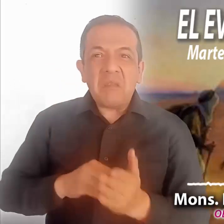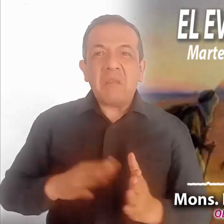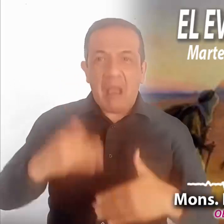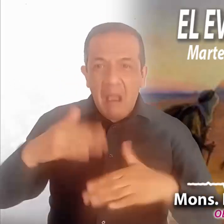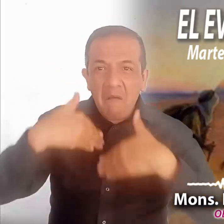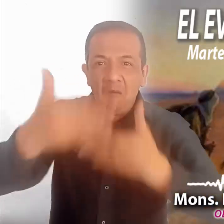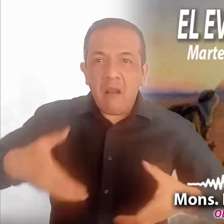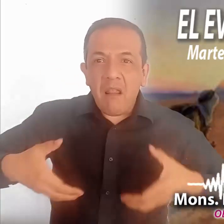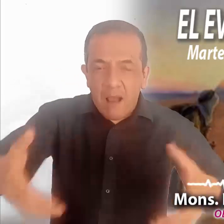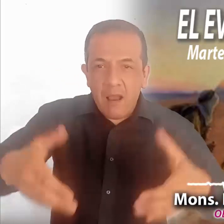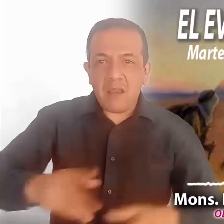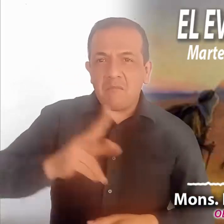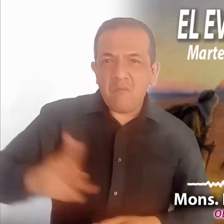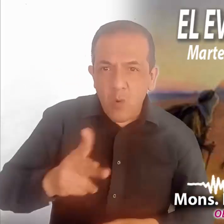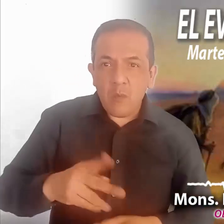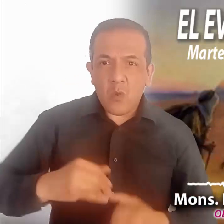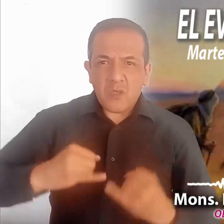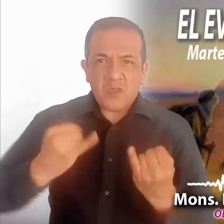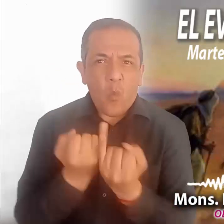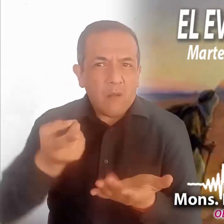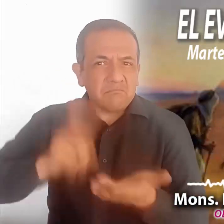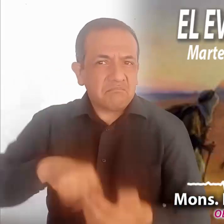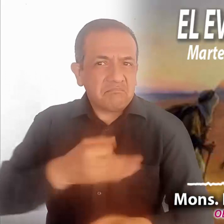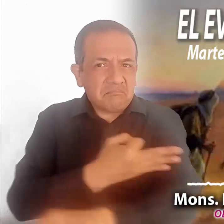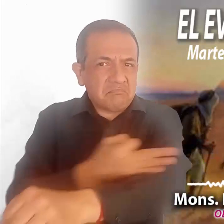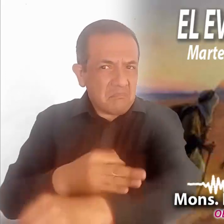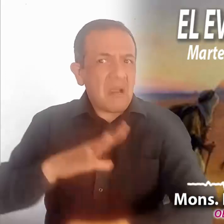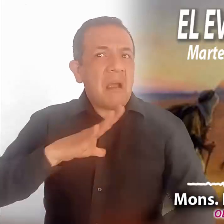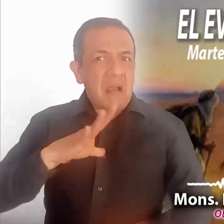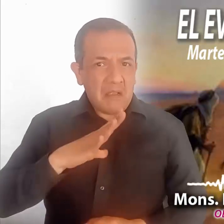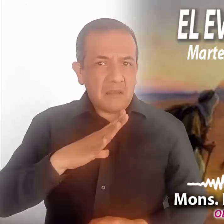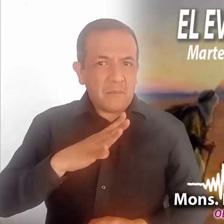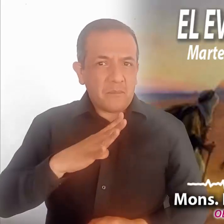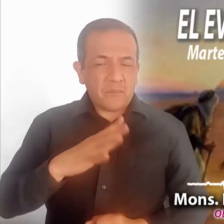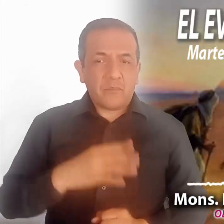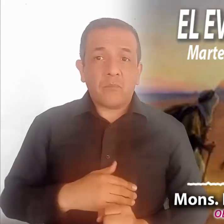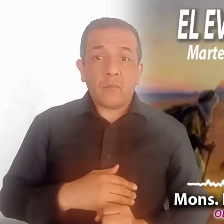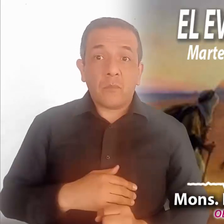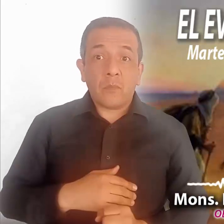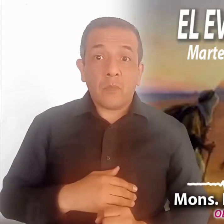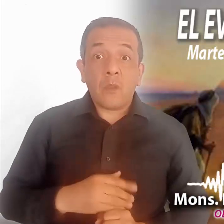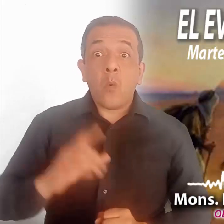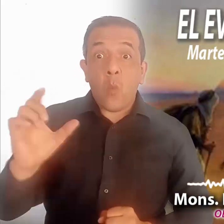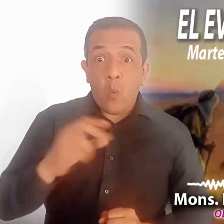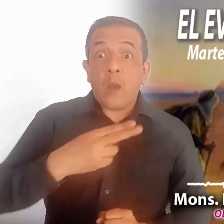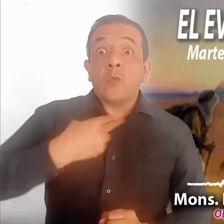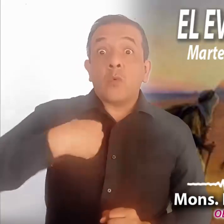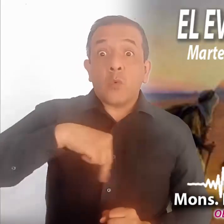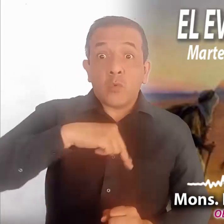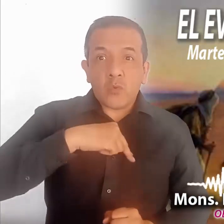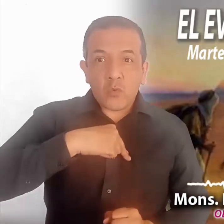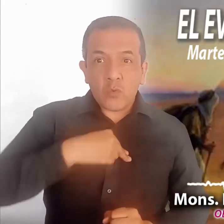pueblos y aún en las propias familias. Al celebrar la fiesta de los santos